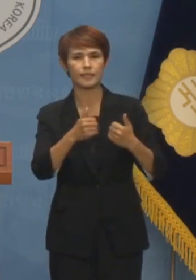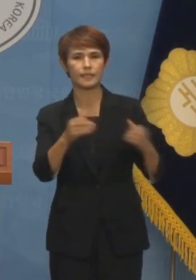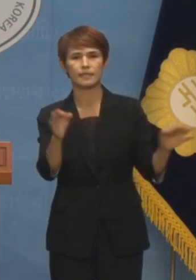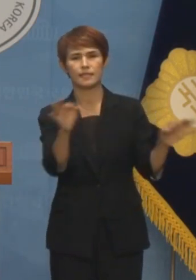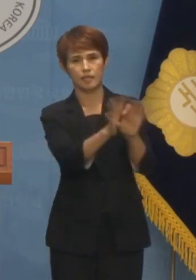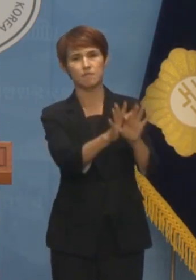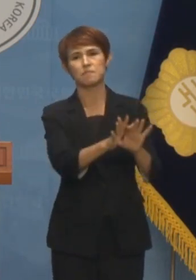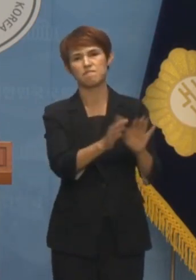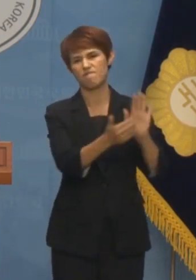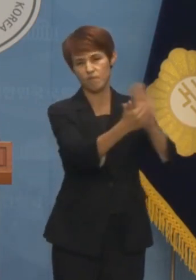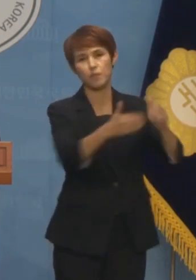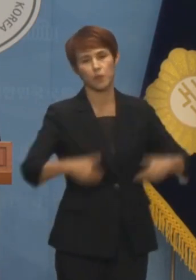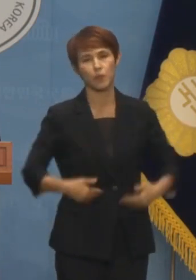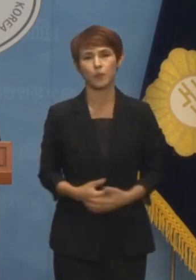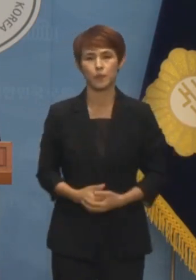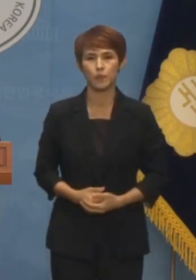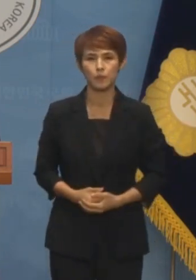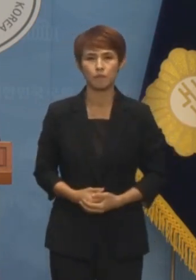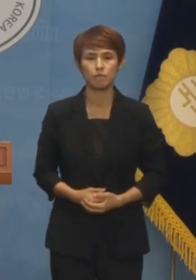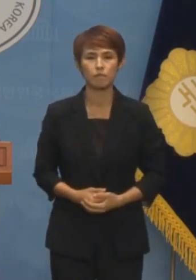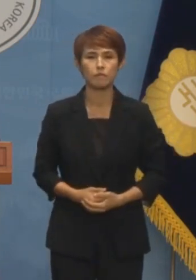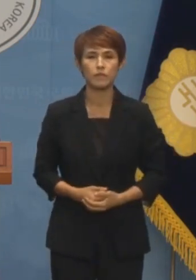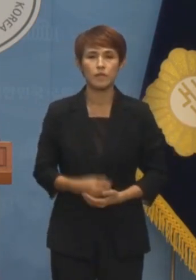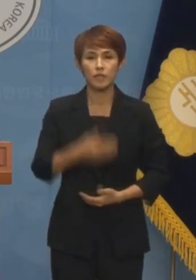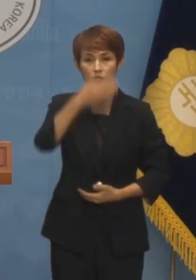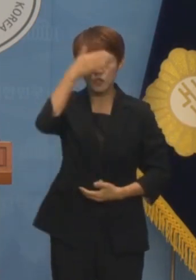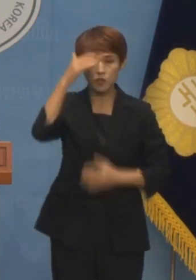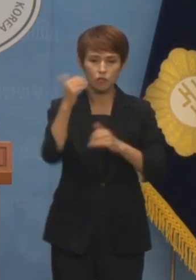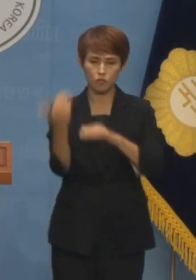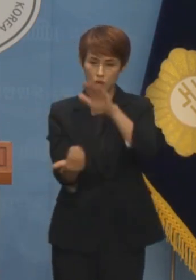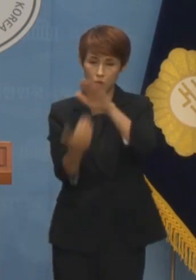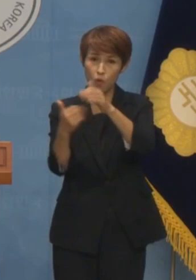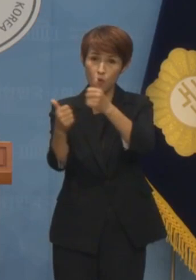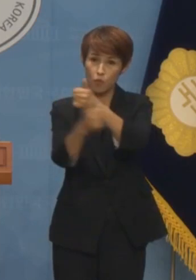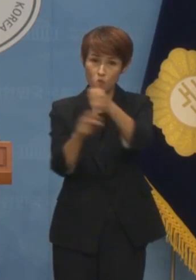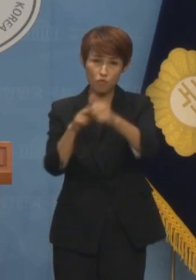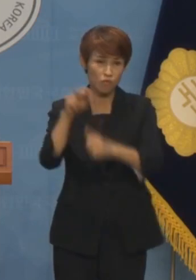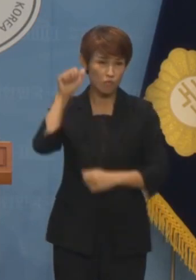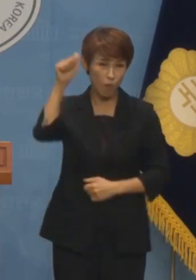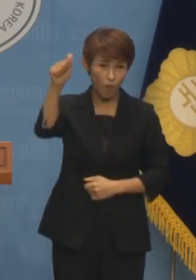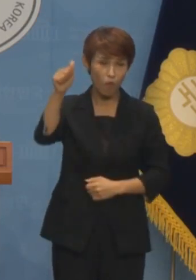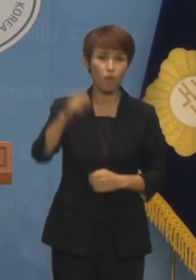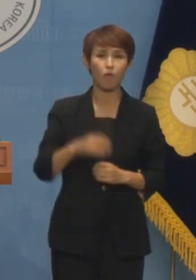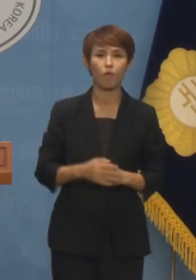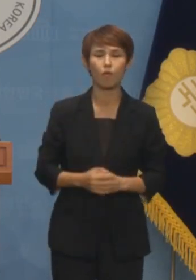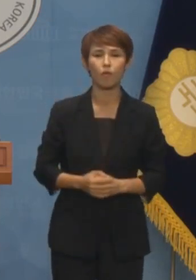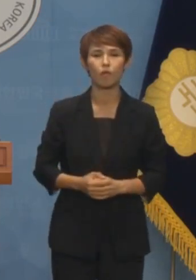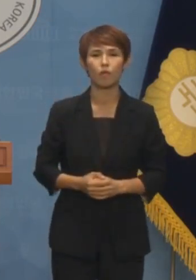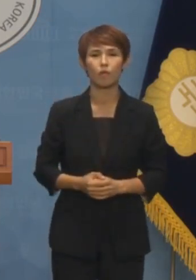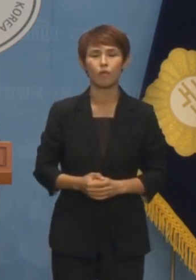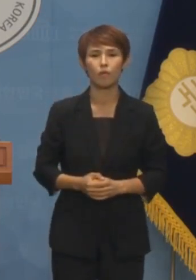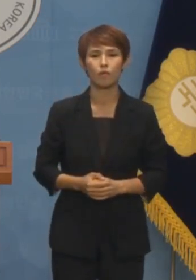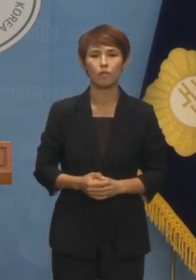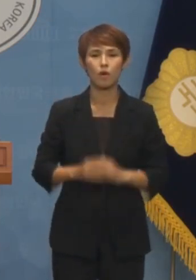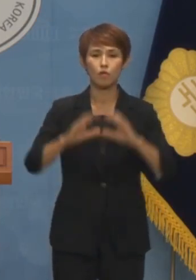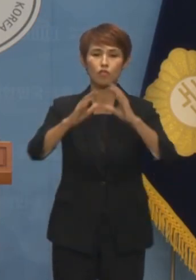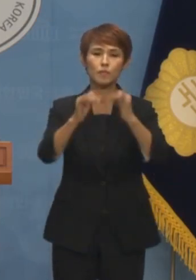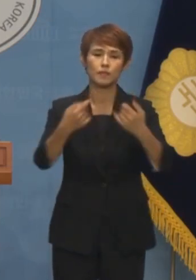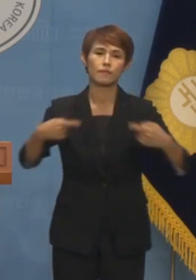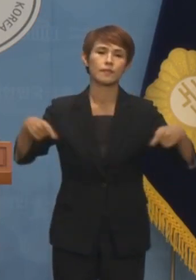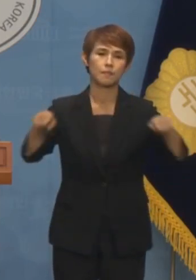당대표, 최고위원, 청년 최고위원 후보들은 자신의 영달이 아닌 국민과